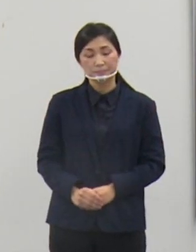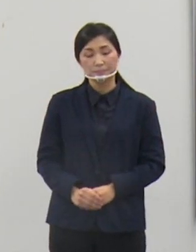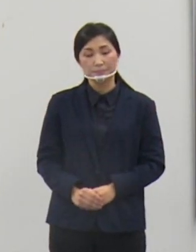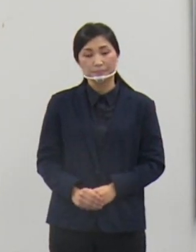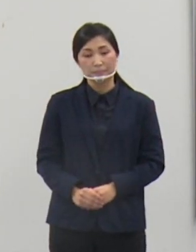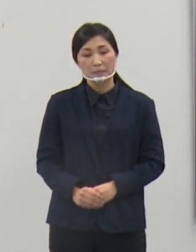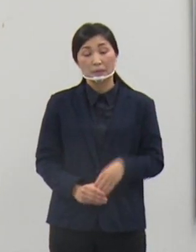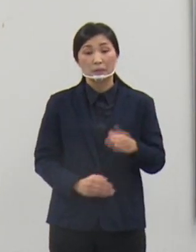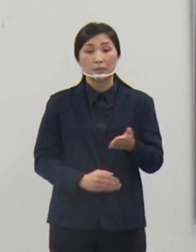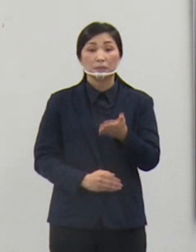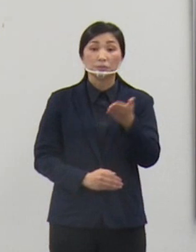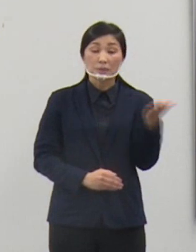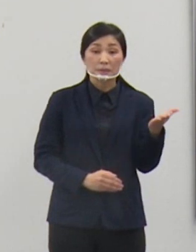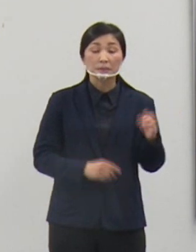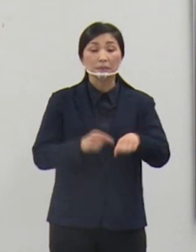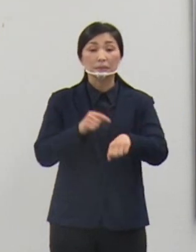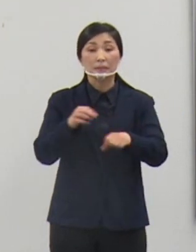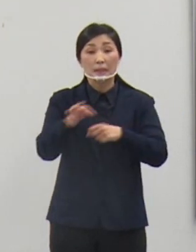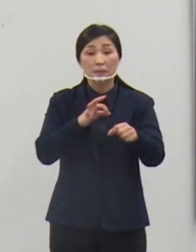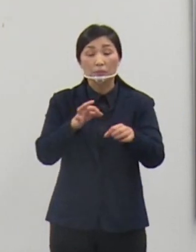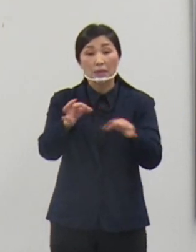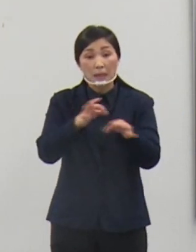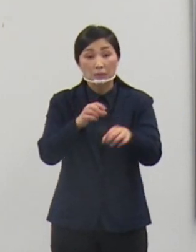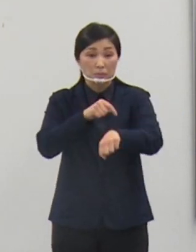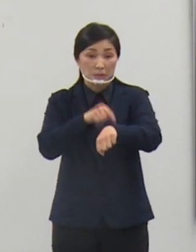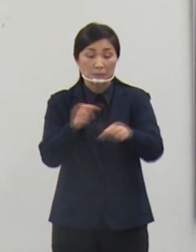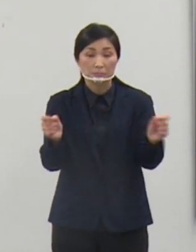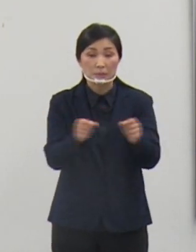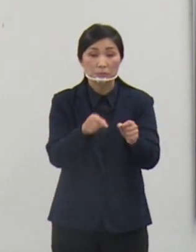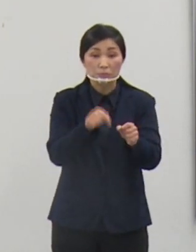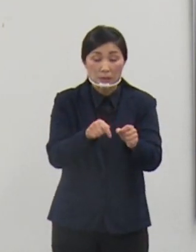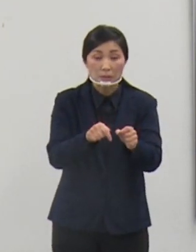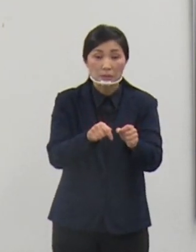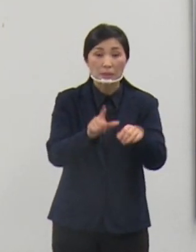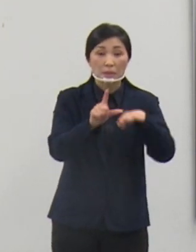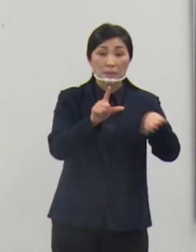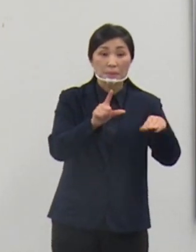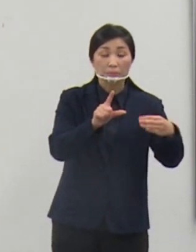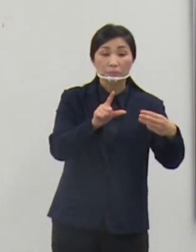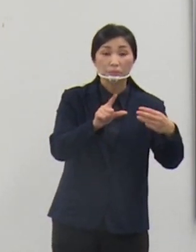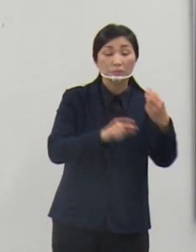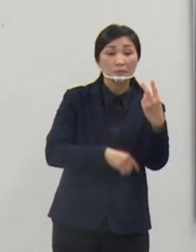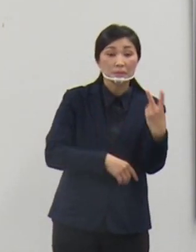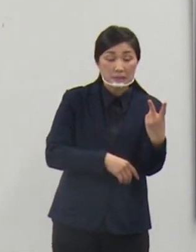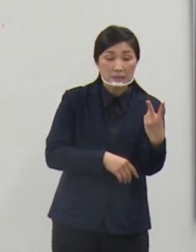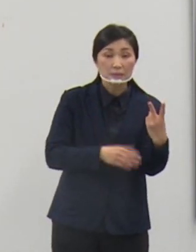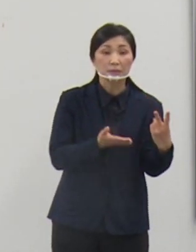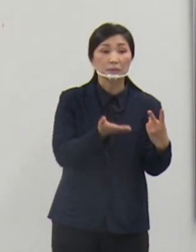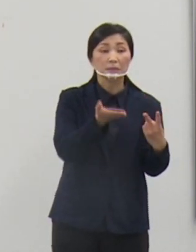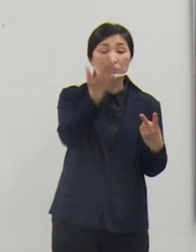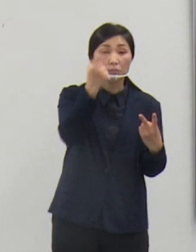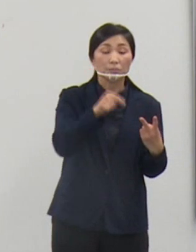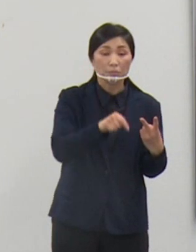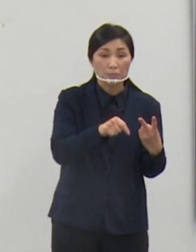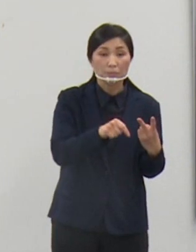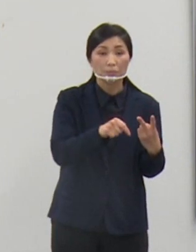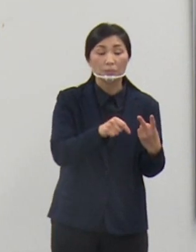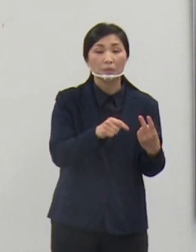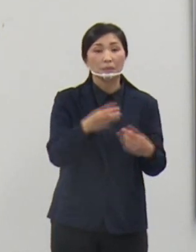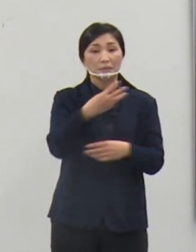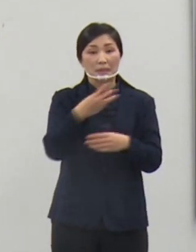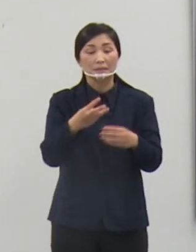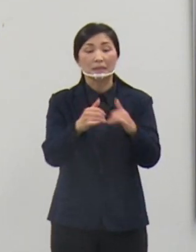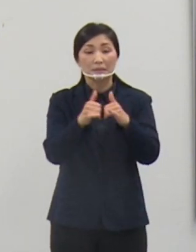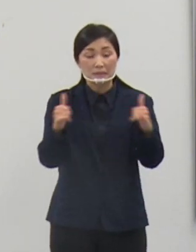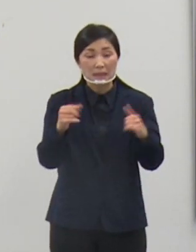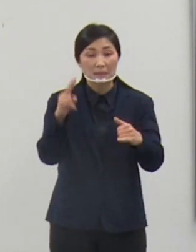次に営業時間短縮についてでございますが、レベル2以上では第三者認証店以外